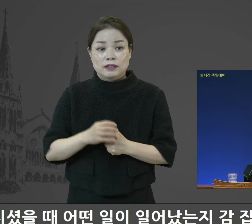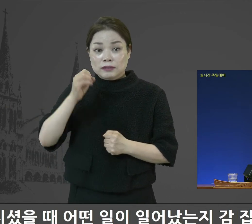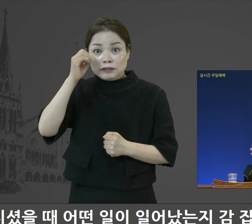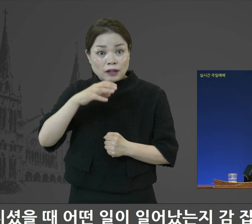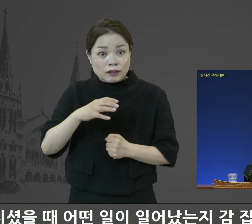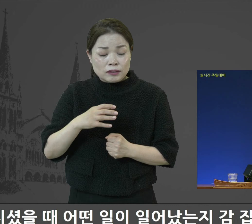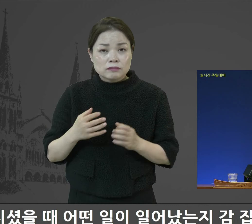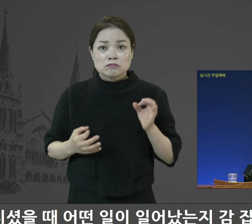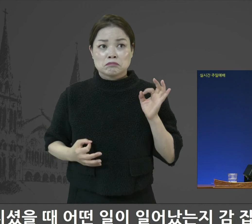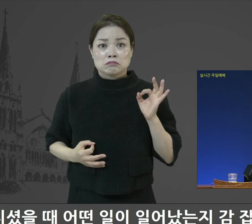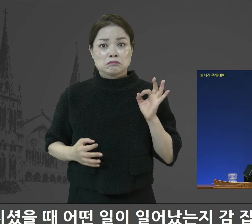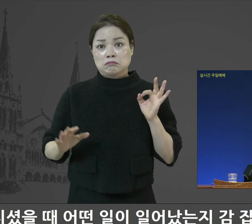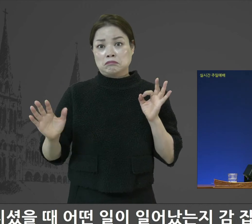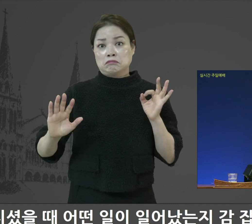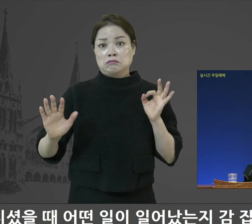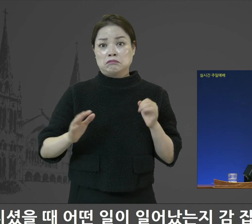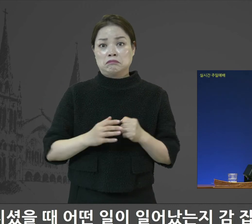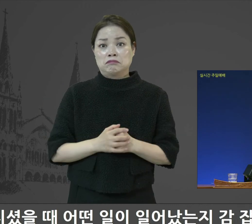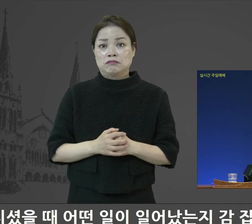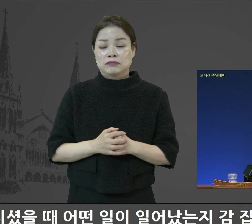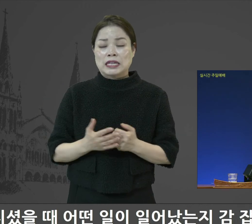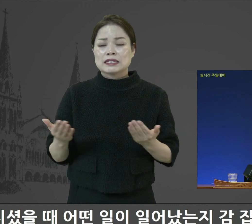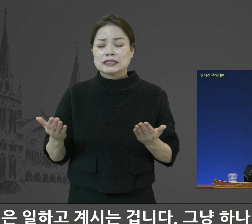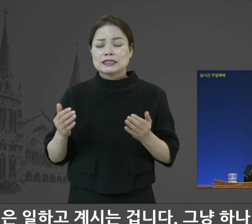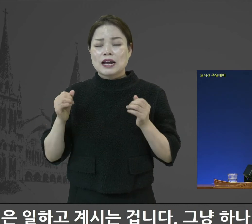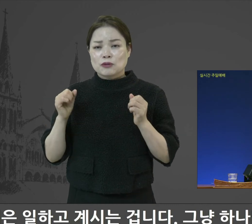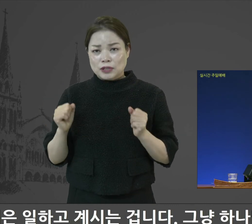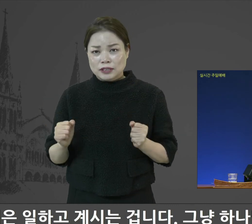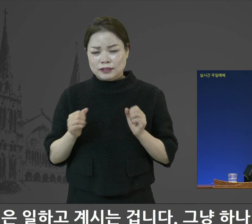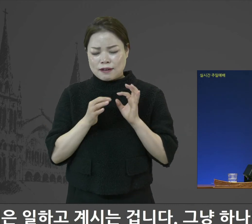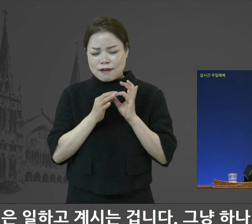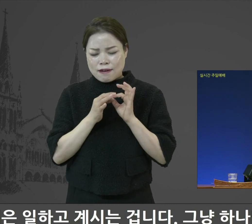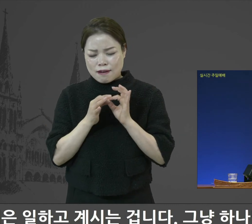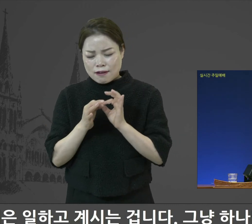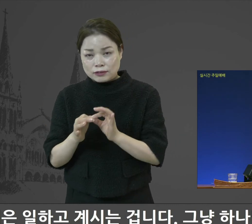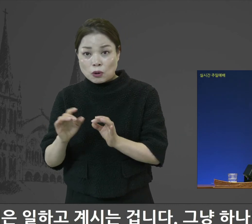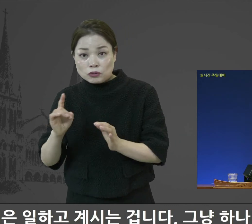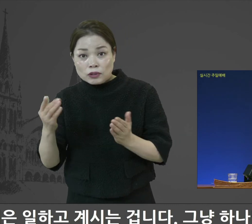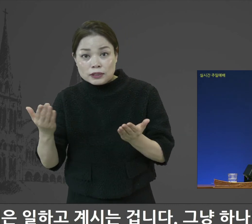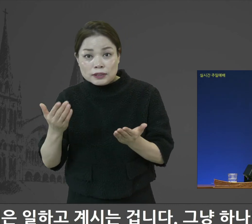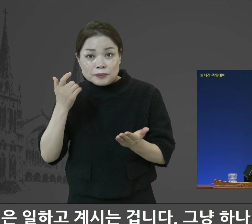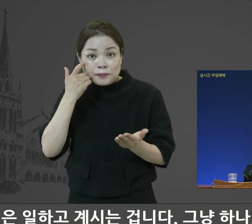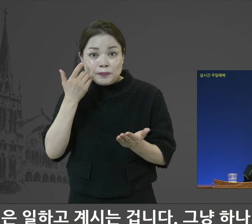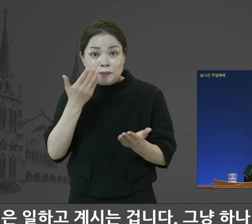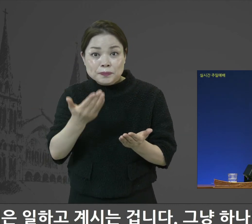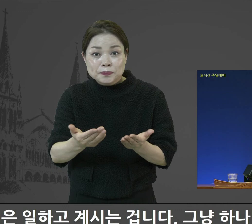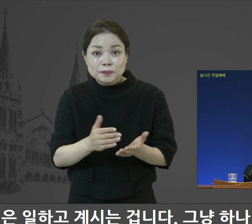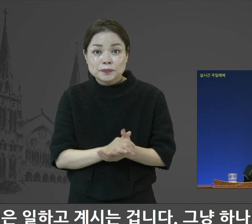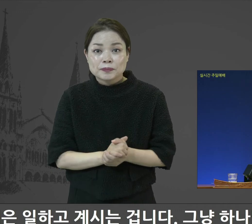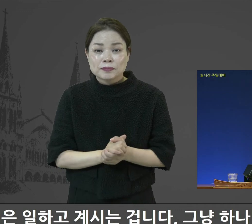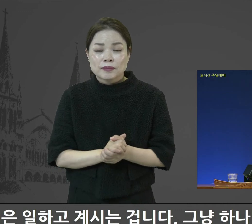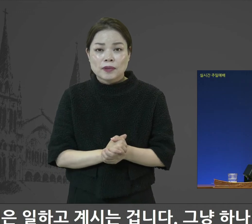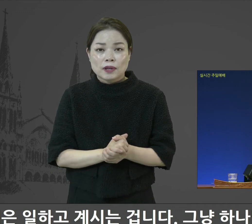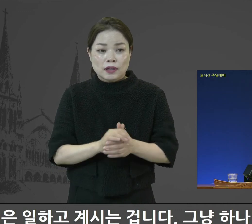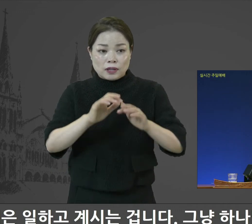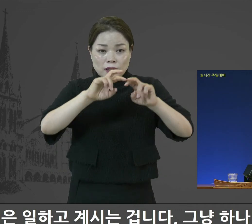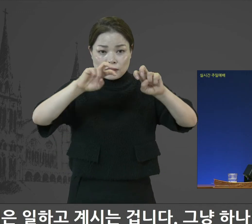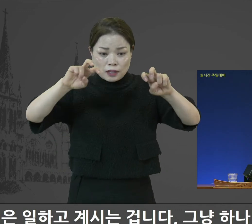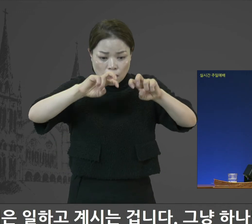하나님은 가만히 계시는 하나님이 아니라 일하시는 하나님이시죠. 어떤 일을 하십니까? 오늘 본문을 더